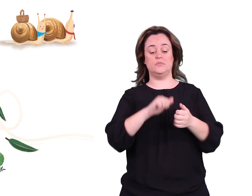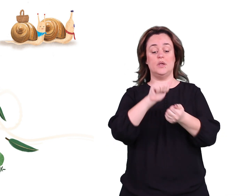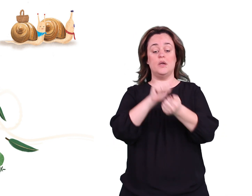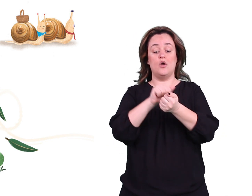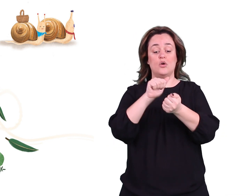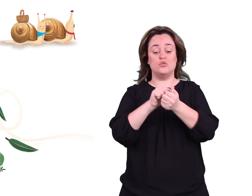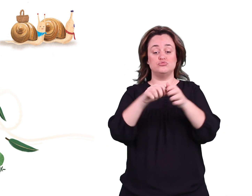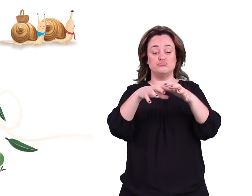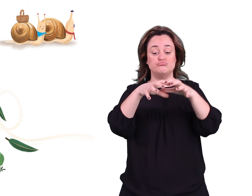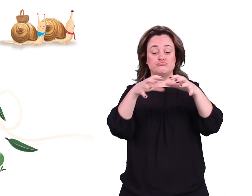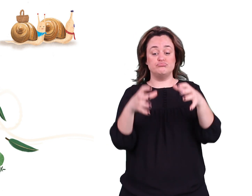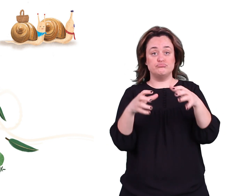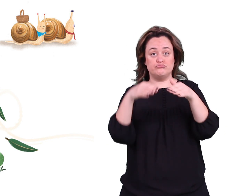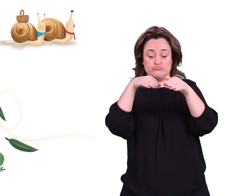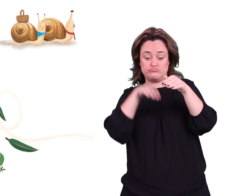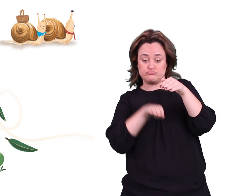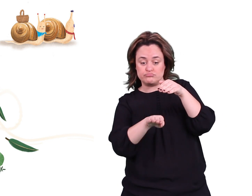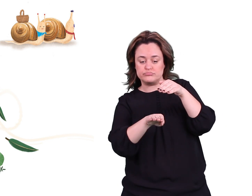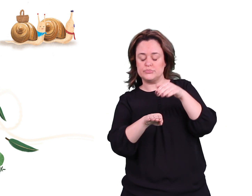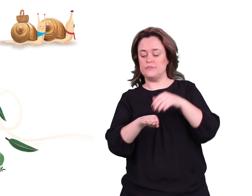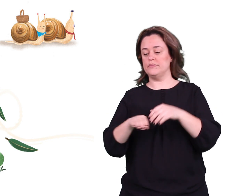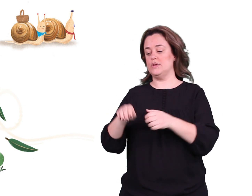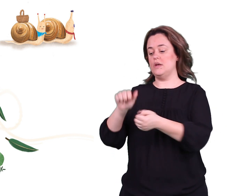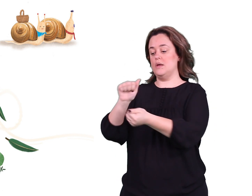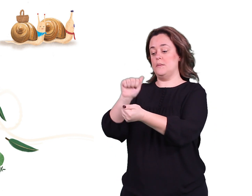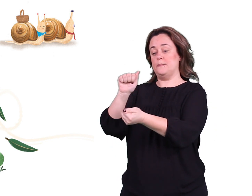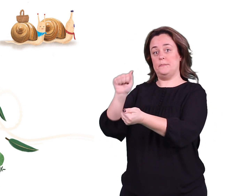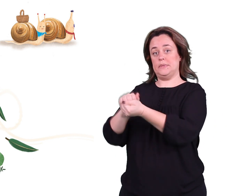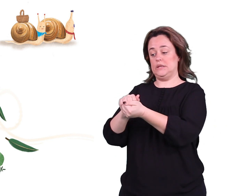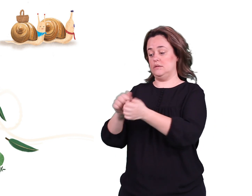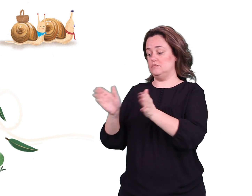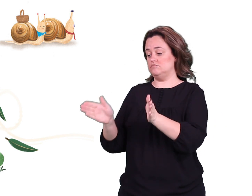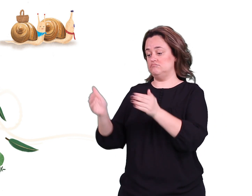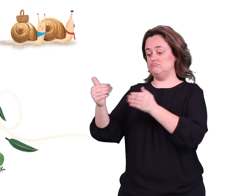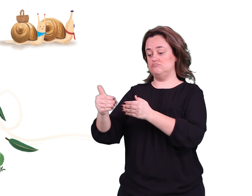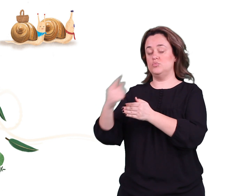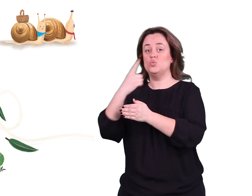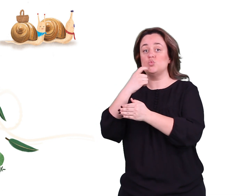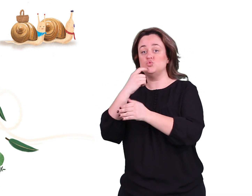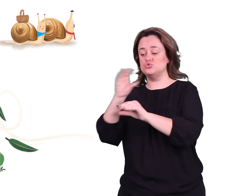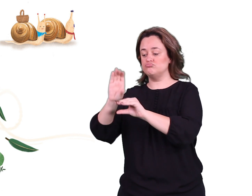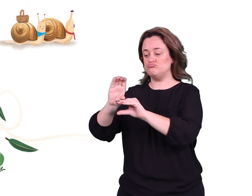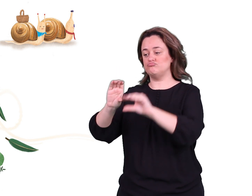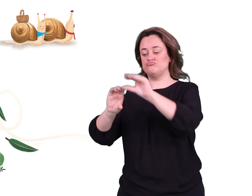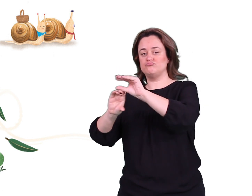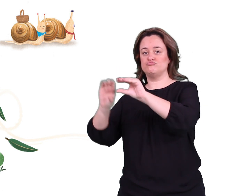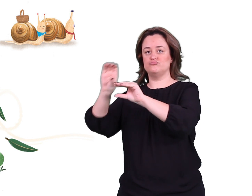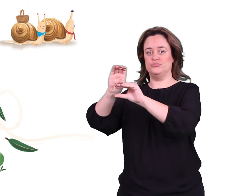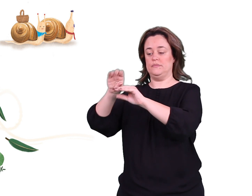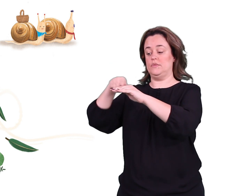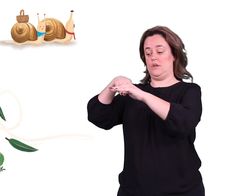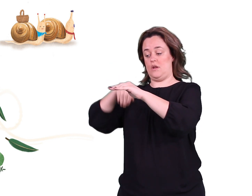l'escargot se réfugie sous la terre ou bien sous un amas de pierres ou de briques.